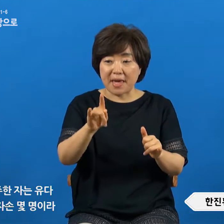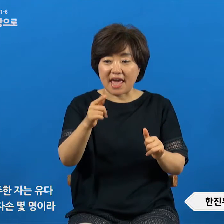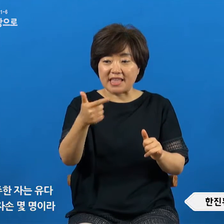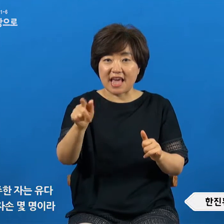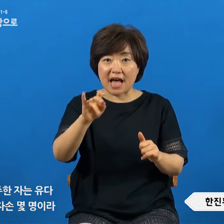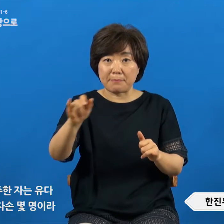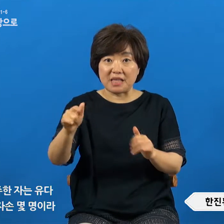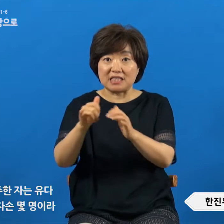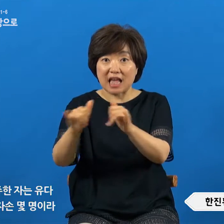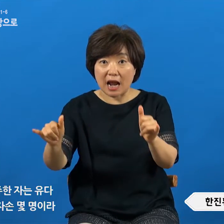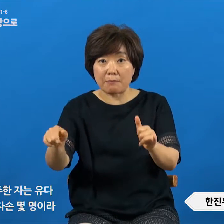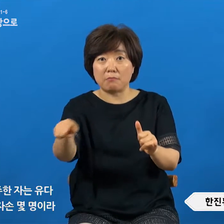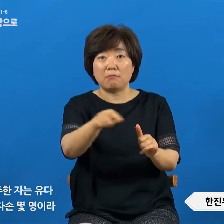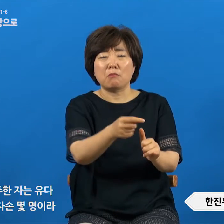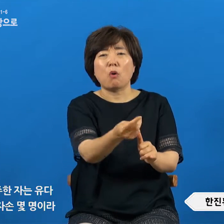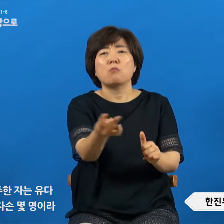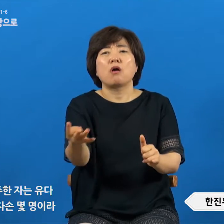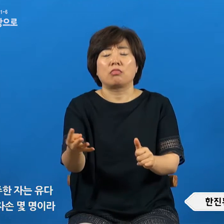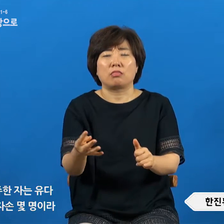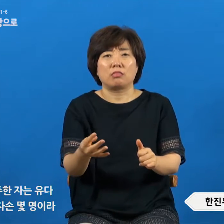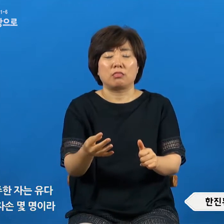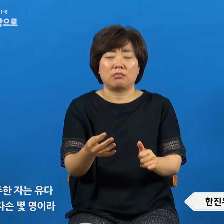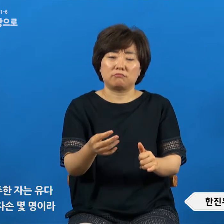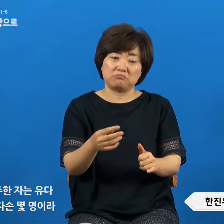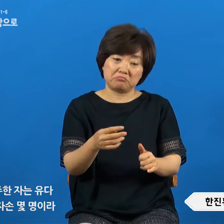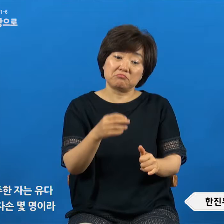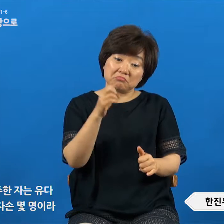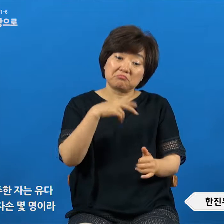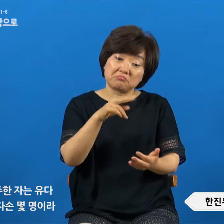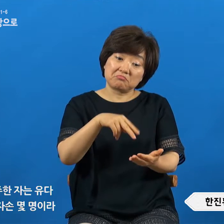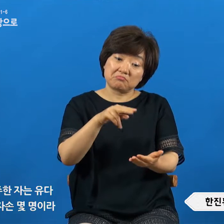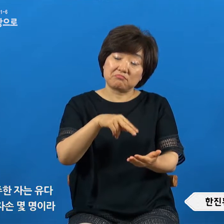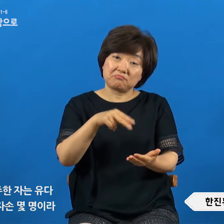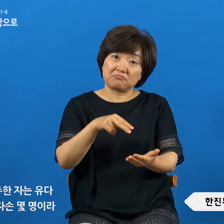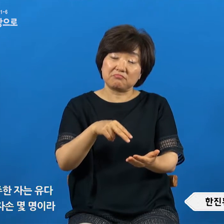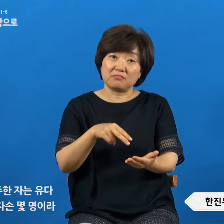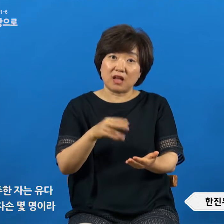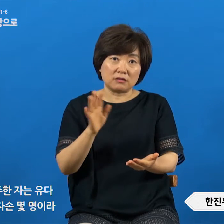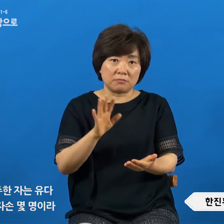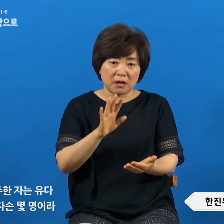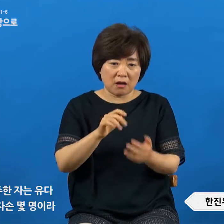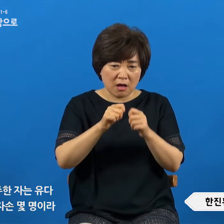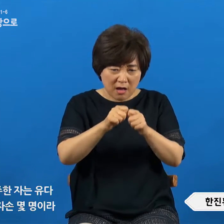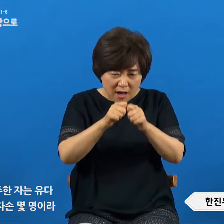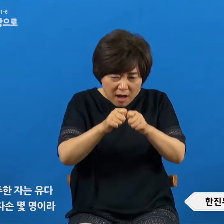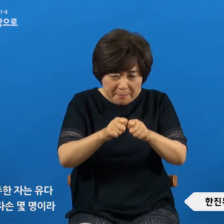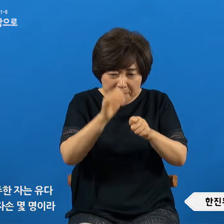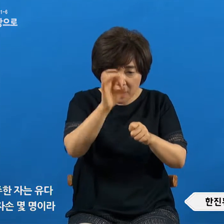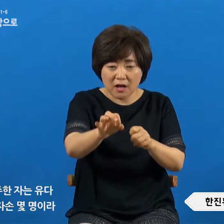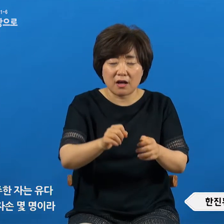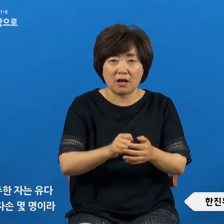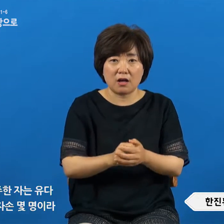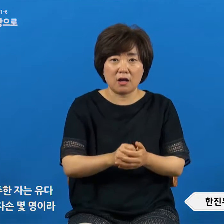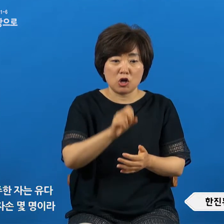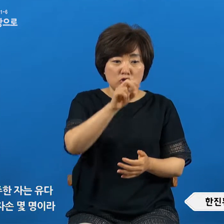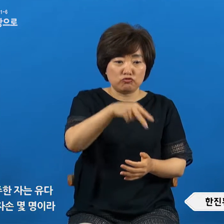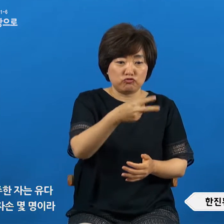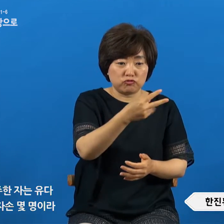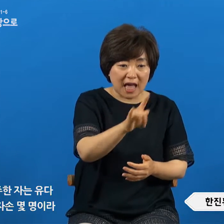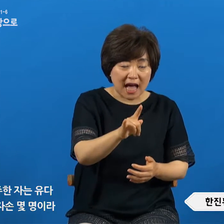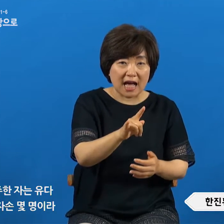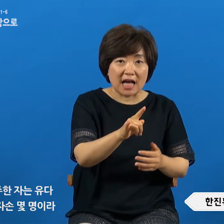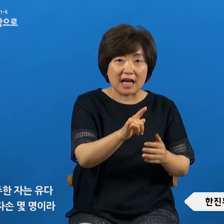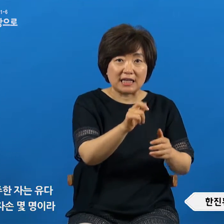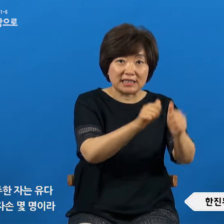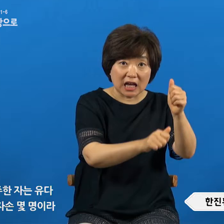명이라. 여러분 그냥 읽고 지나갈지 모르지만 이 구절을 잘 봐야 됩니다. 유다